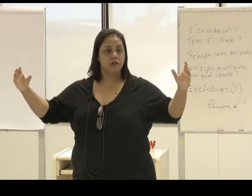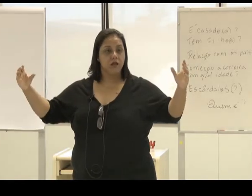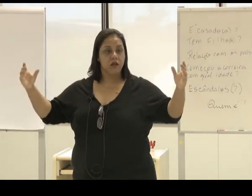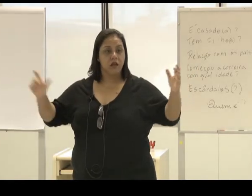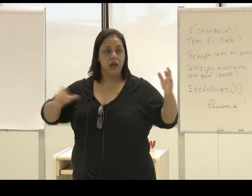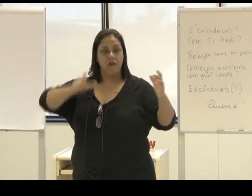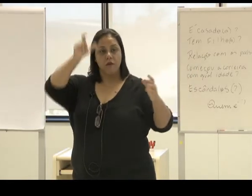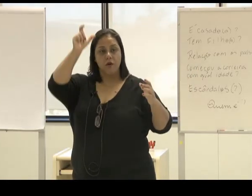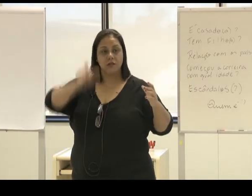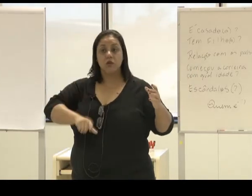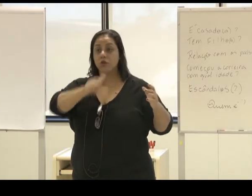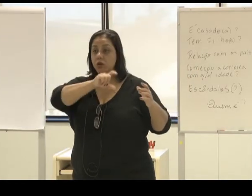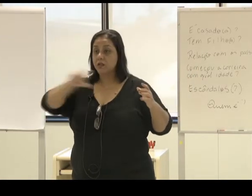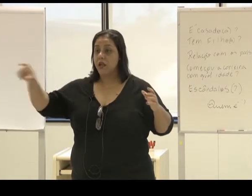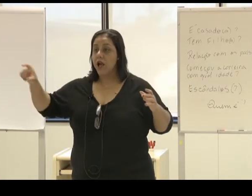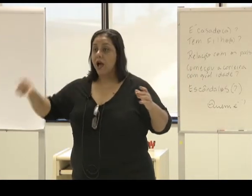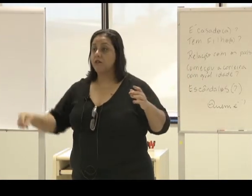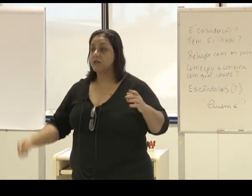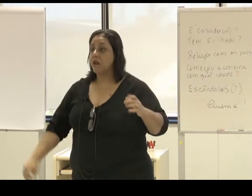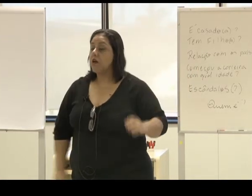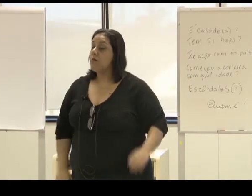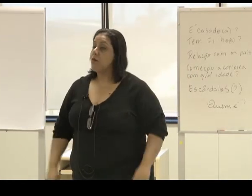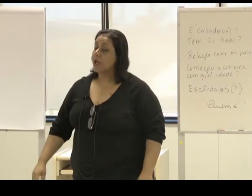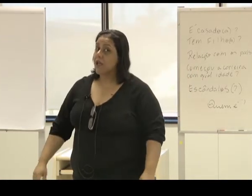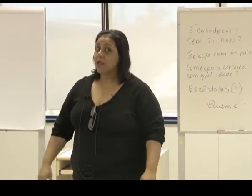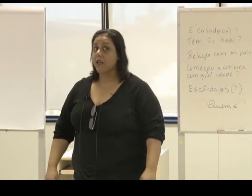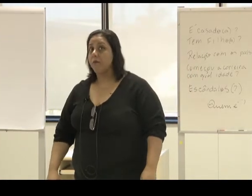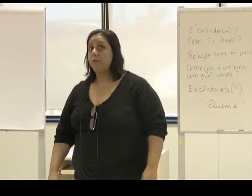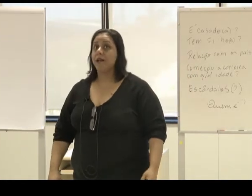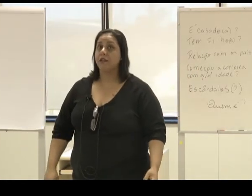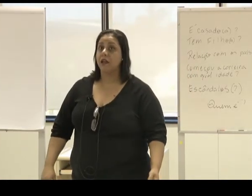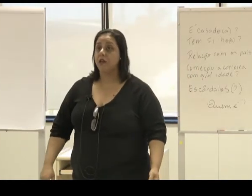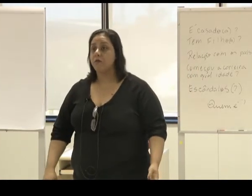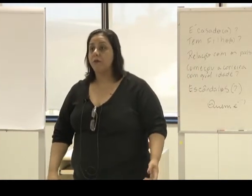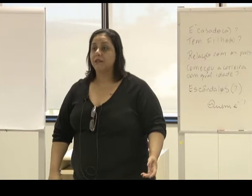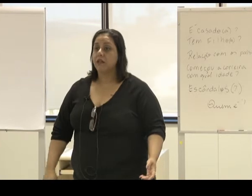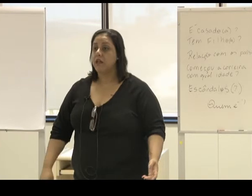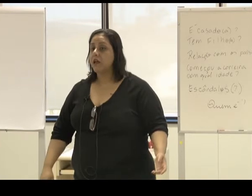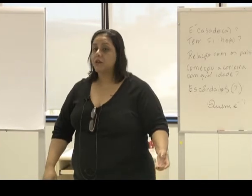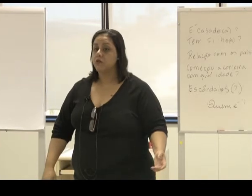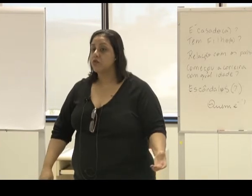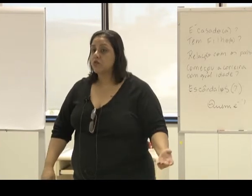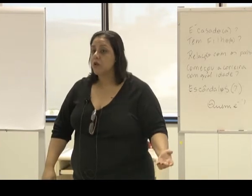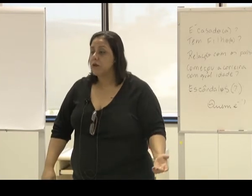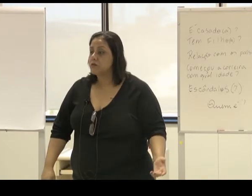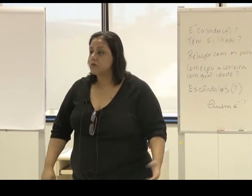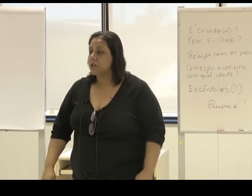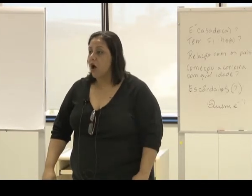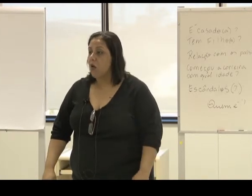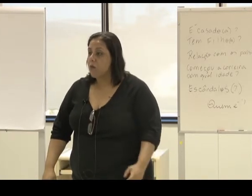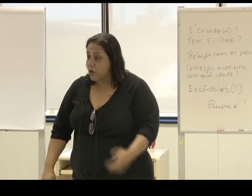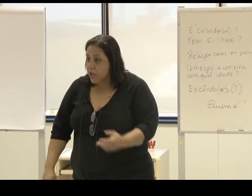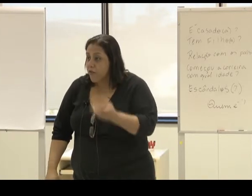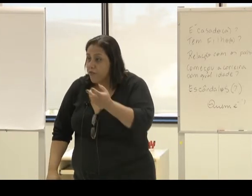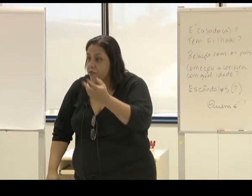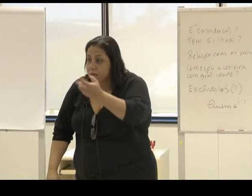É a famosa cruz. Aí vocês falam, por que padrinho e madrinha e tudo tem o mesmo sinal? Porque,